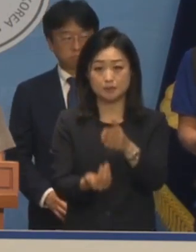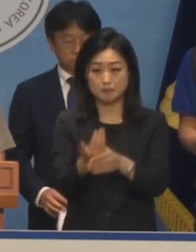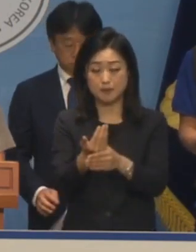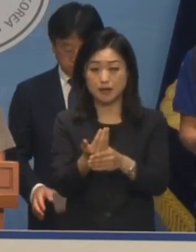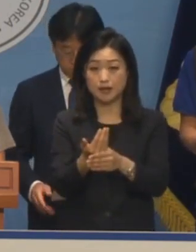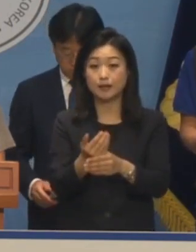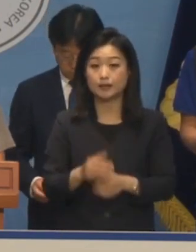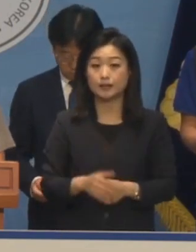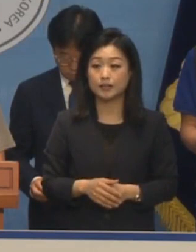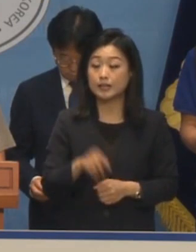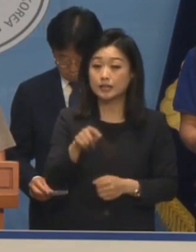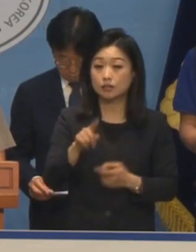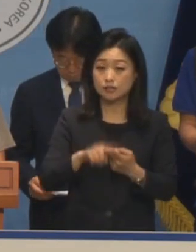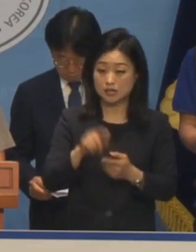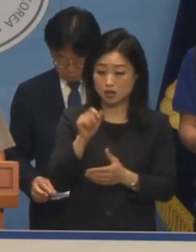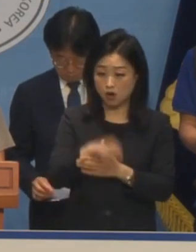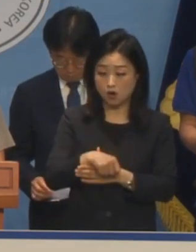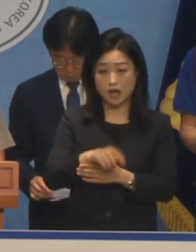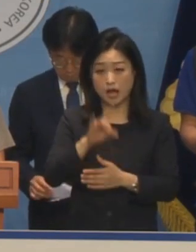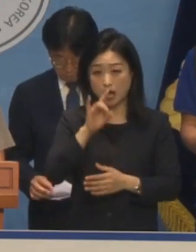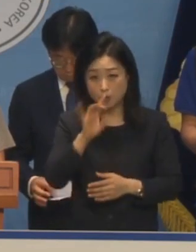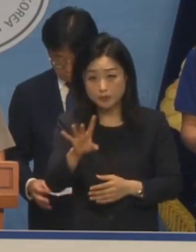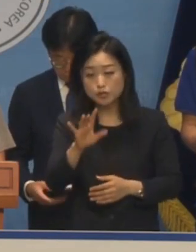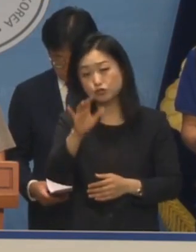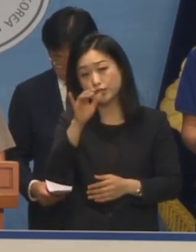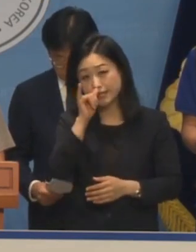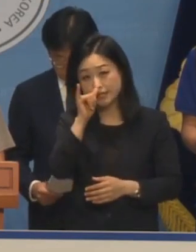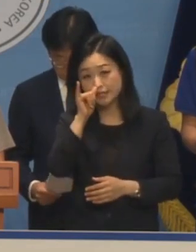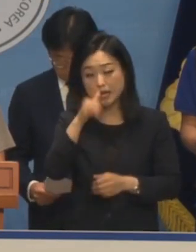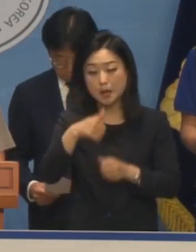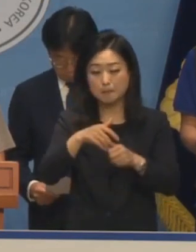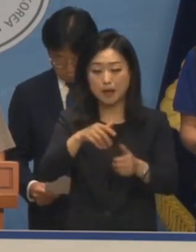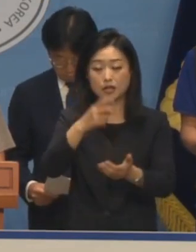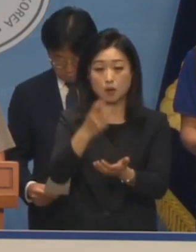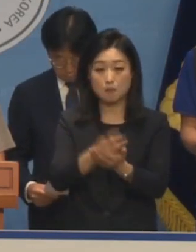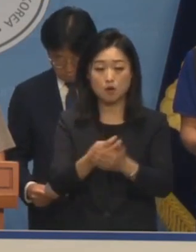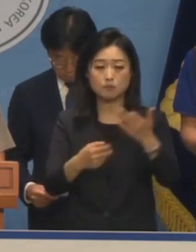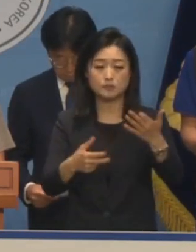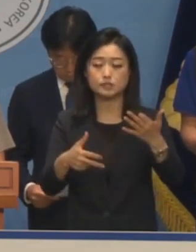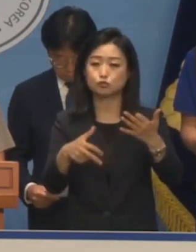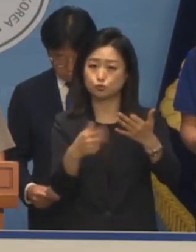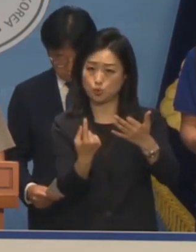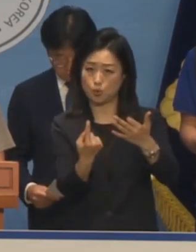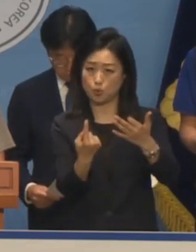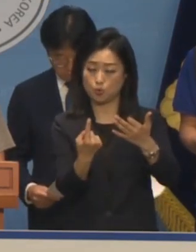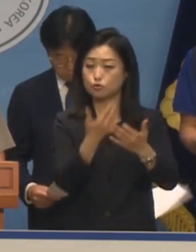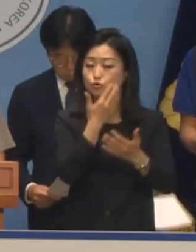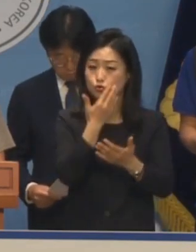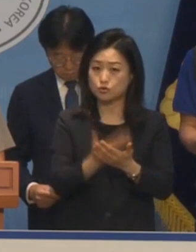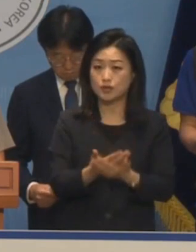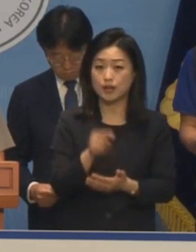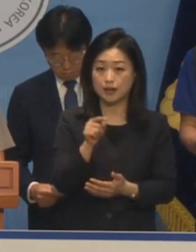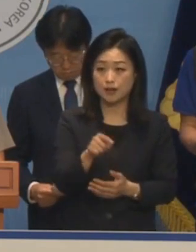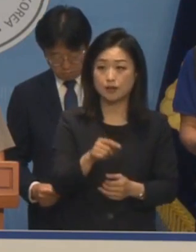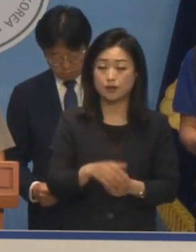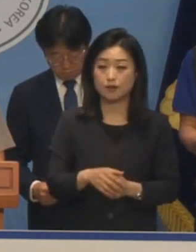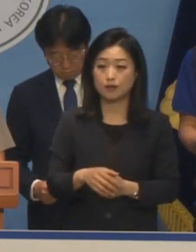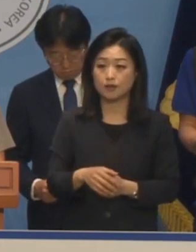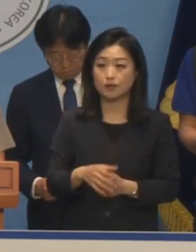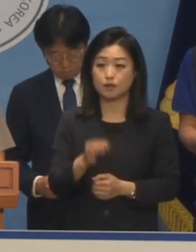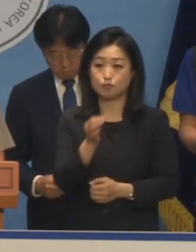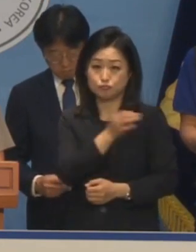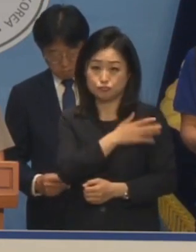불법파견의 허가를 하거나 폐쇄하도록 한 파견법 19조가 다시 주목을 받는 실정입니다 자본이 탐욕적